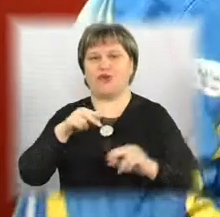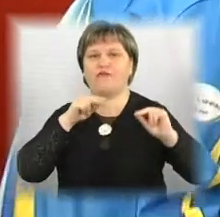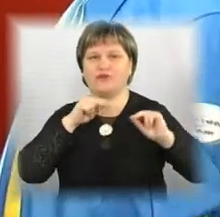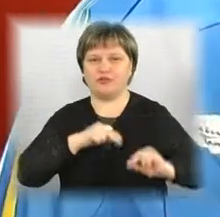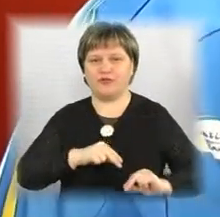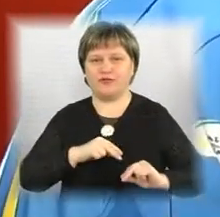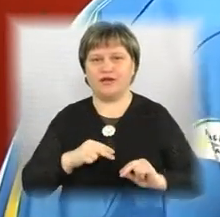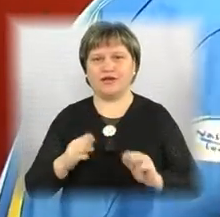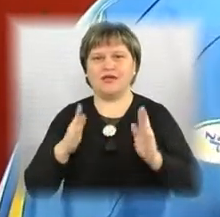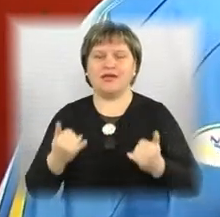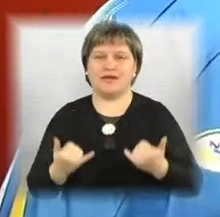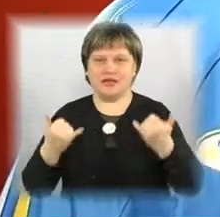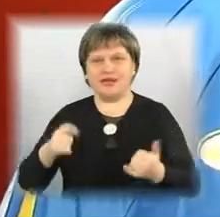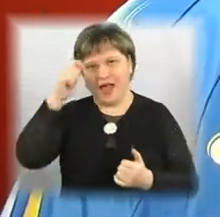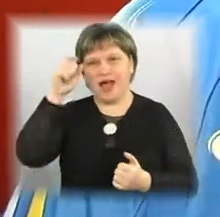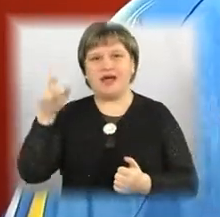саме за Сашка.